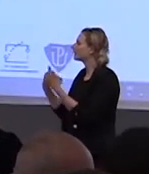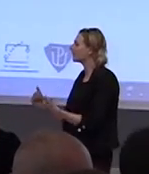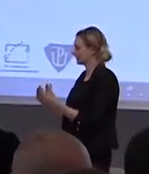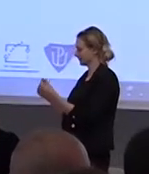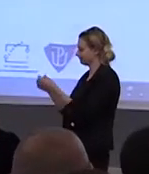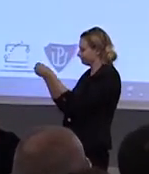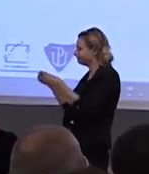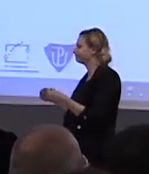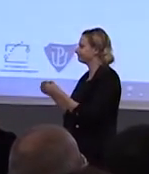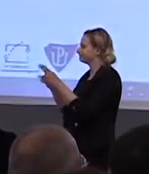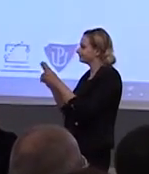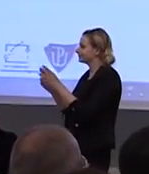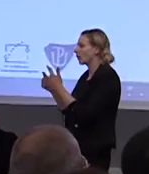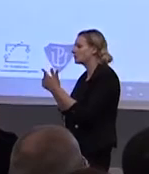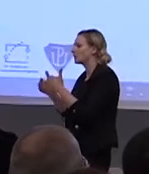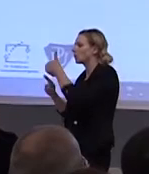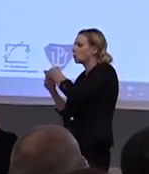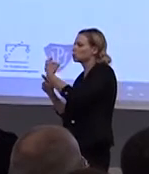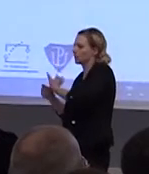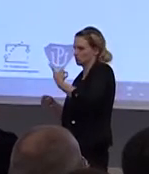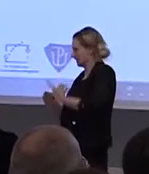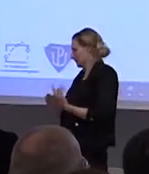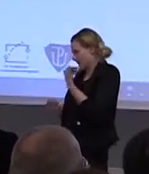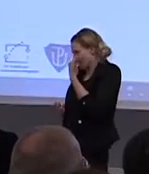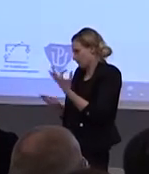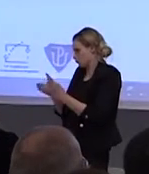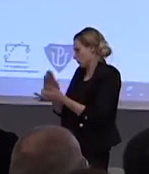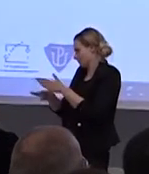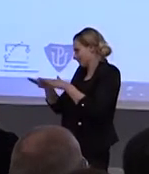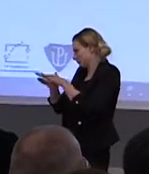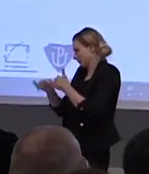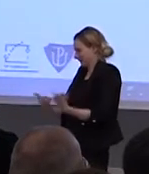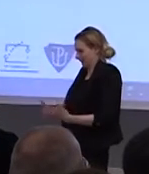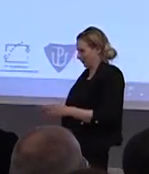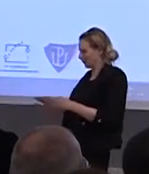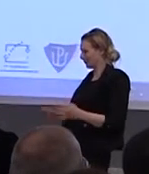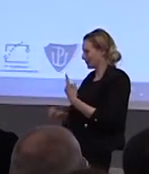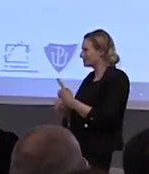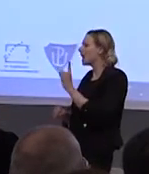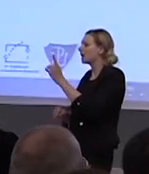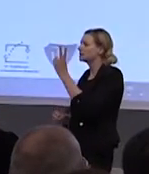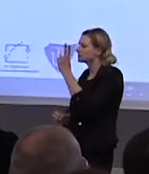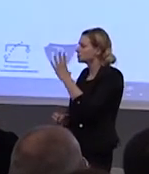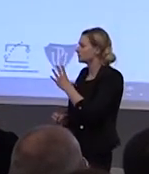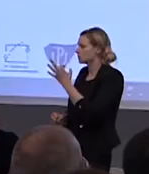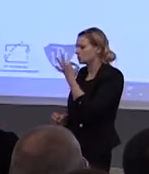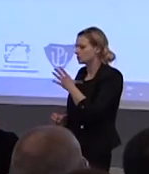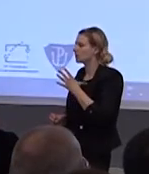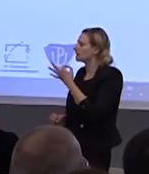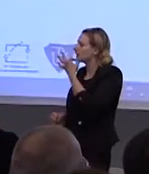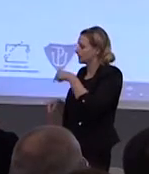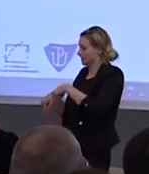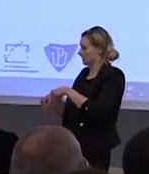abych zacházela do podrobností, ale pokud to někoho z vás zaujme, tak budu velice ráda, když mě oslovíte během přestávek nebo po tomto